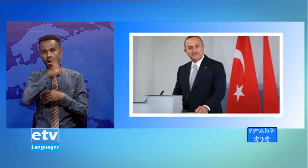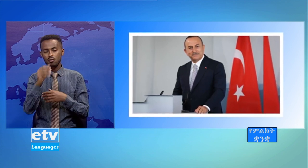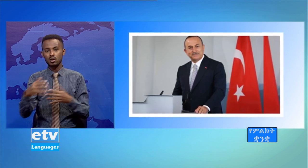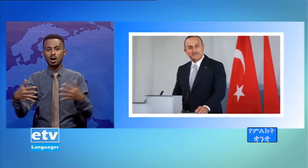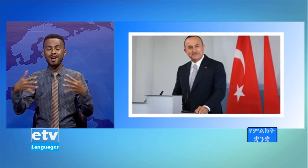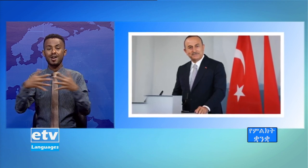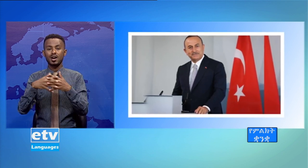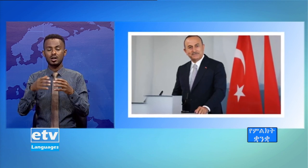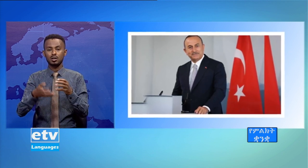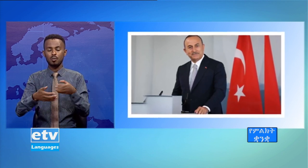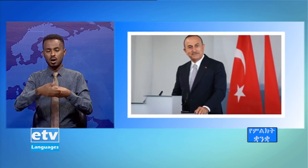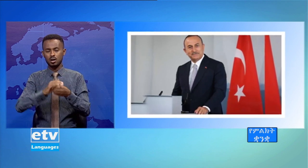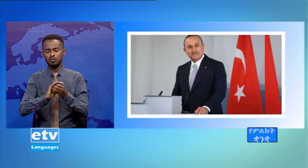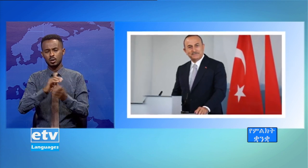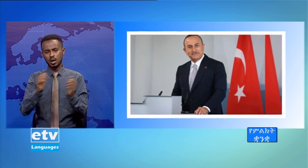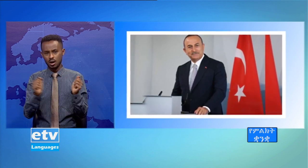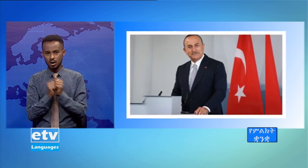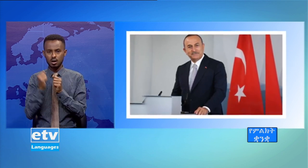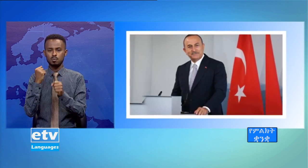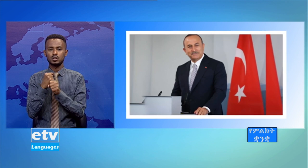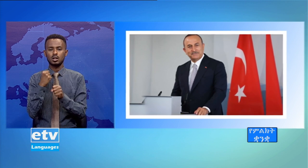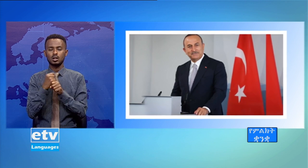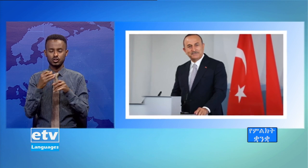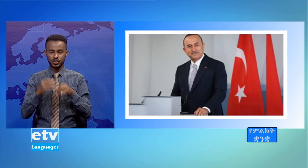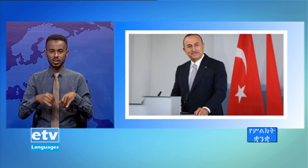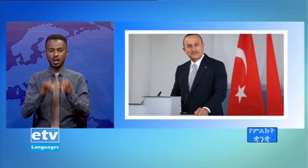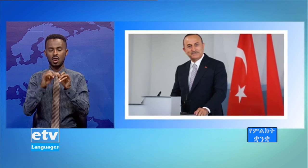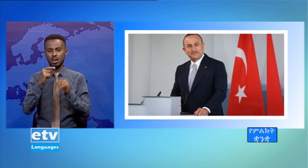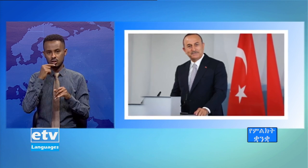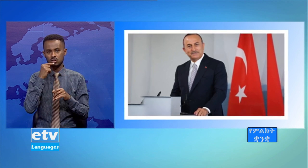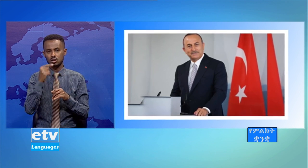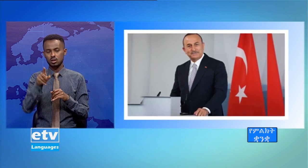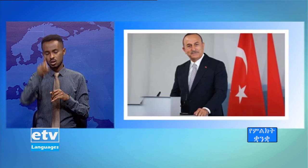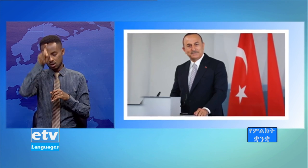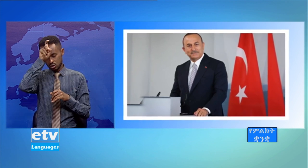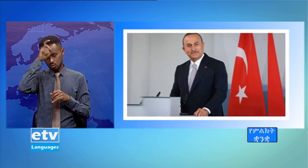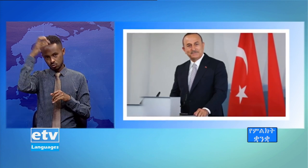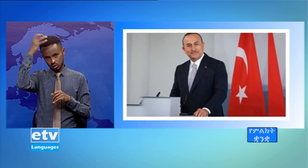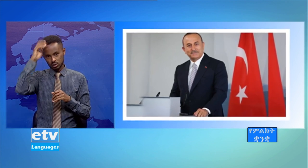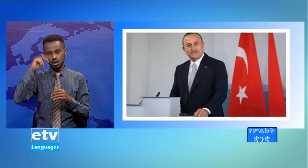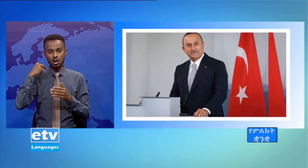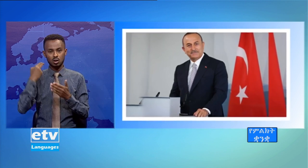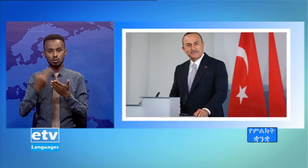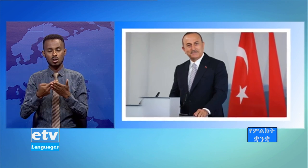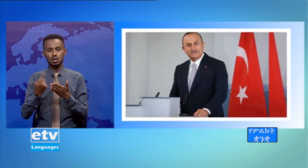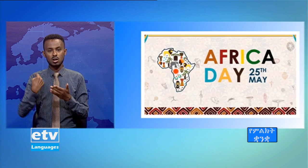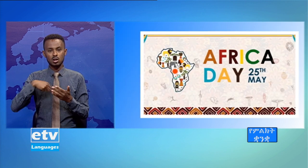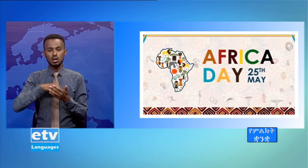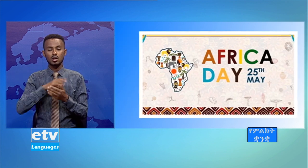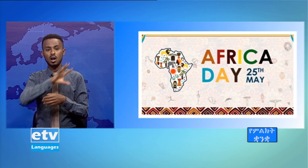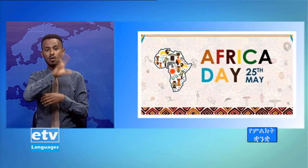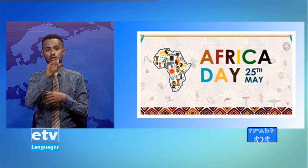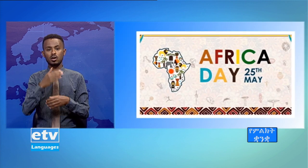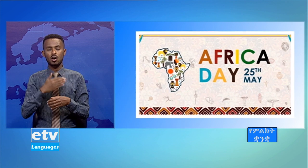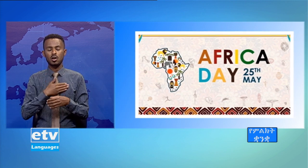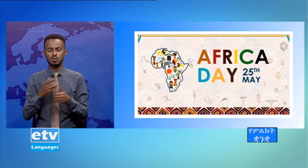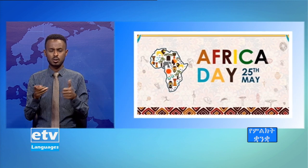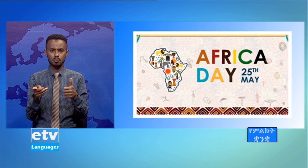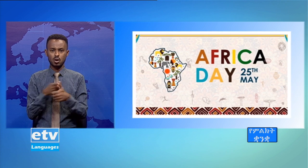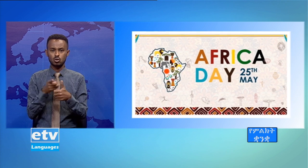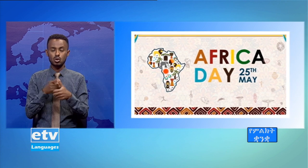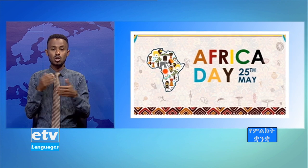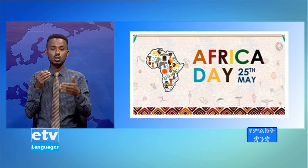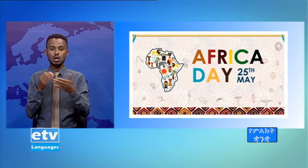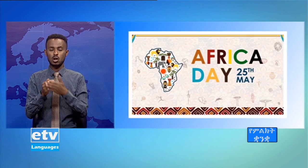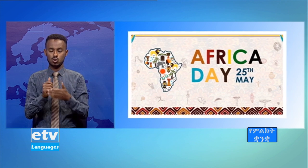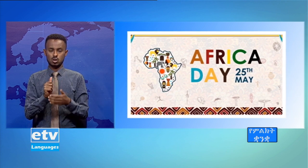አጋርነት ማዕቀፍ በጋራ መስራታችንን እንቀጥላለን ሲል የቱርክ መንግስት አረጋግጧል። ለእኛ ለአፍሪካውያን የመጀመሪያዎቹ